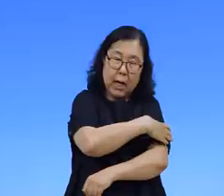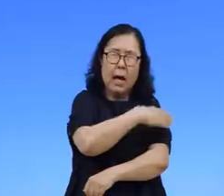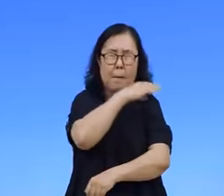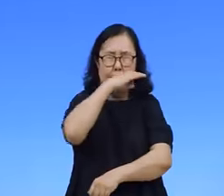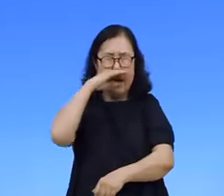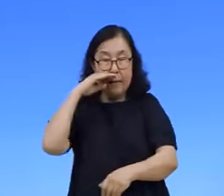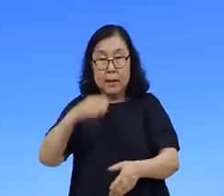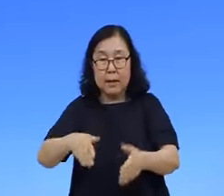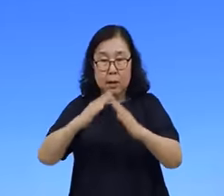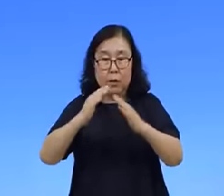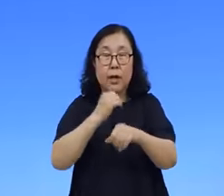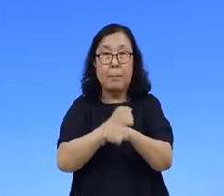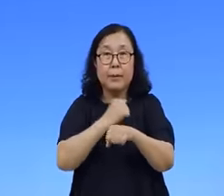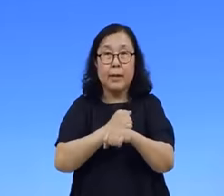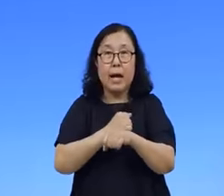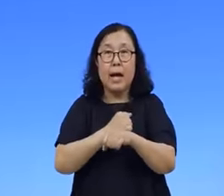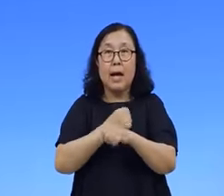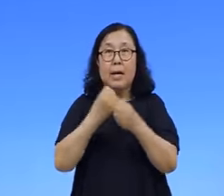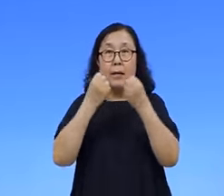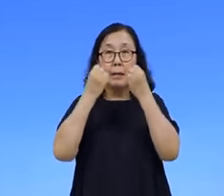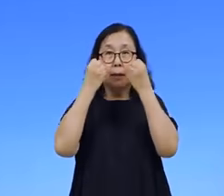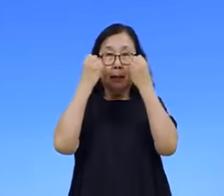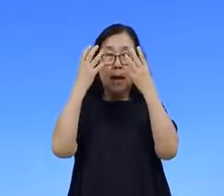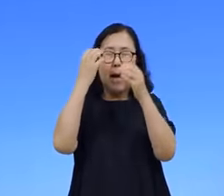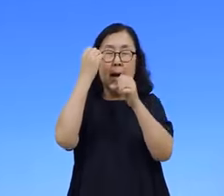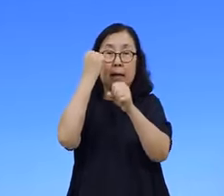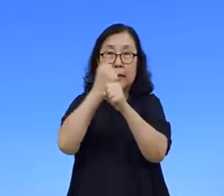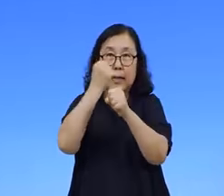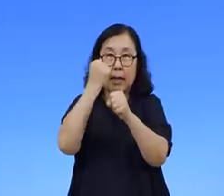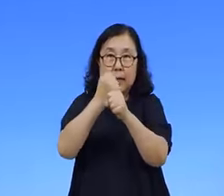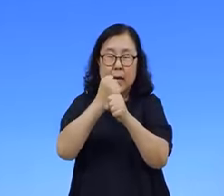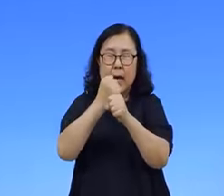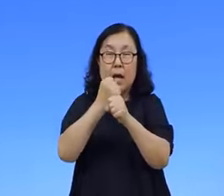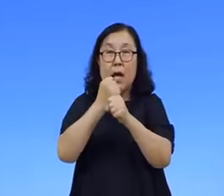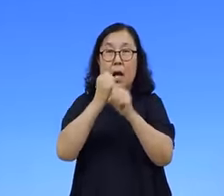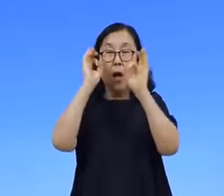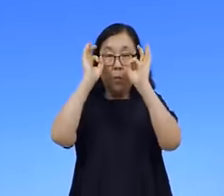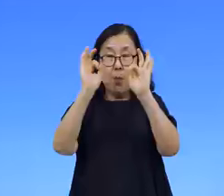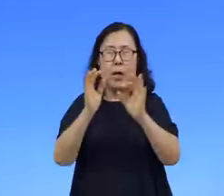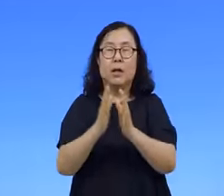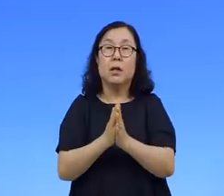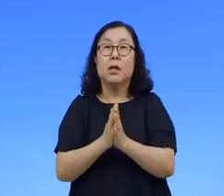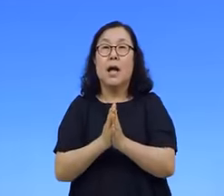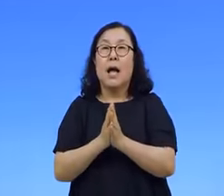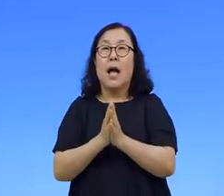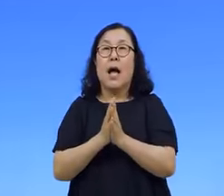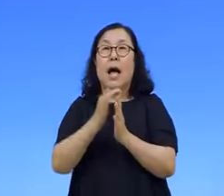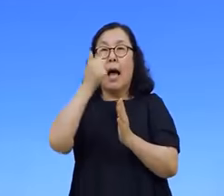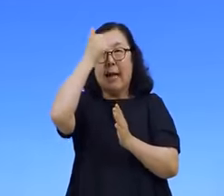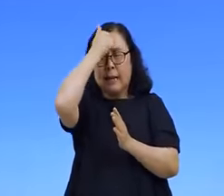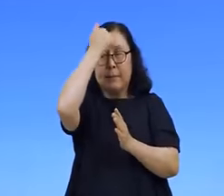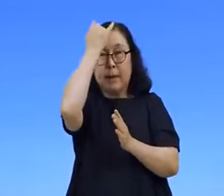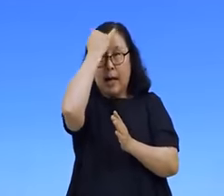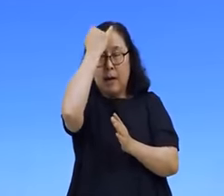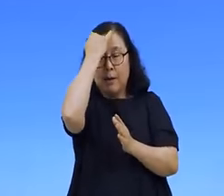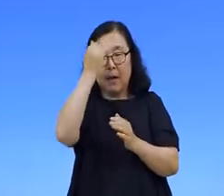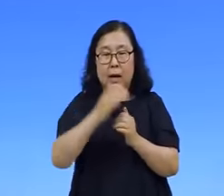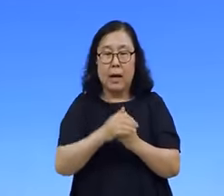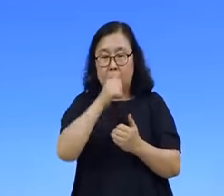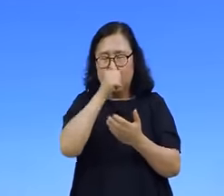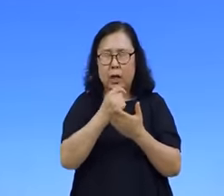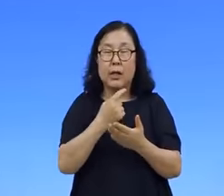하면은요, 창세기에 보면은 아담과 하와가 범죄하고 하나님과의 관계가 깨지고 난 다음에 4장으로